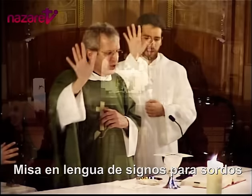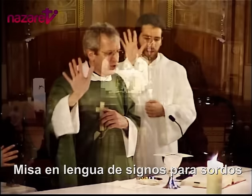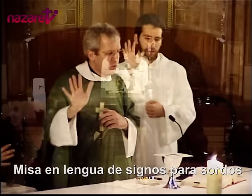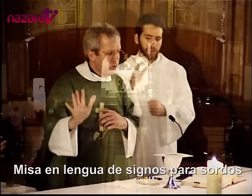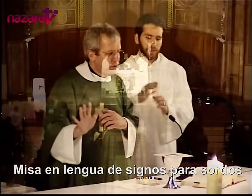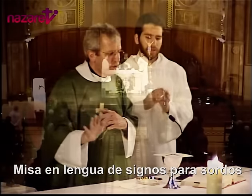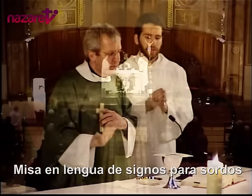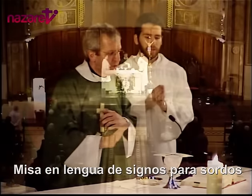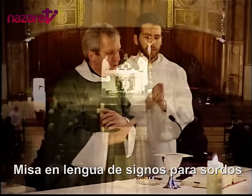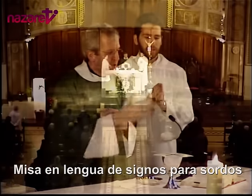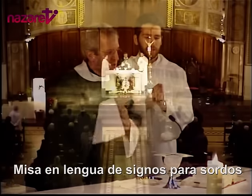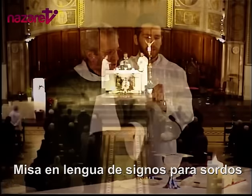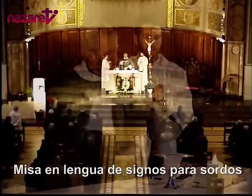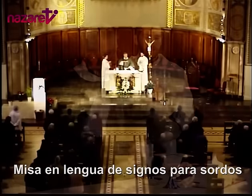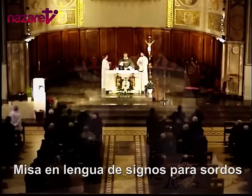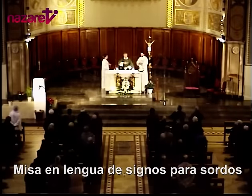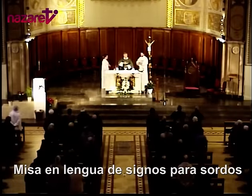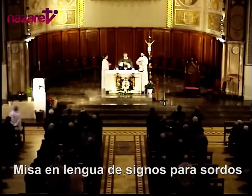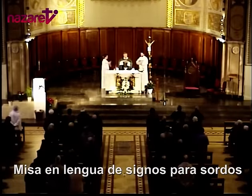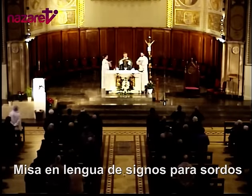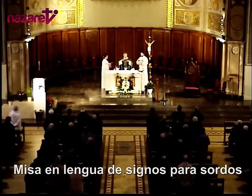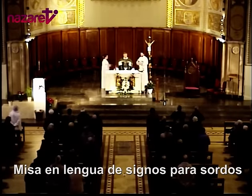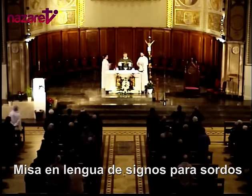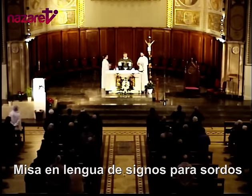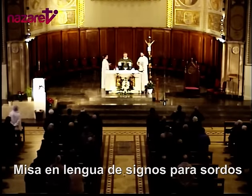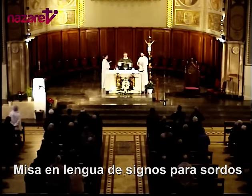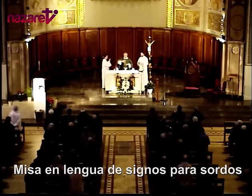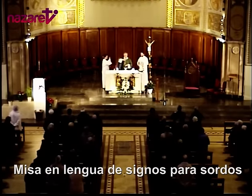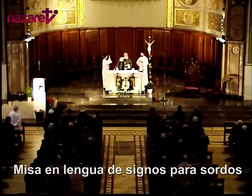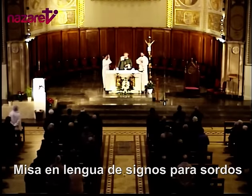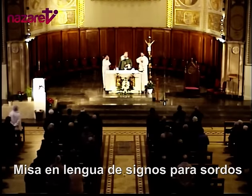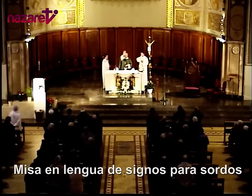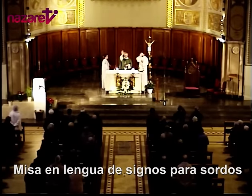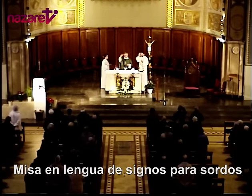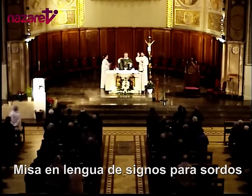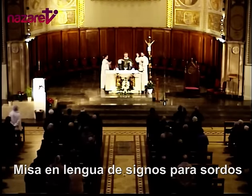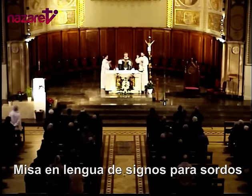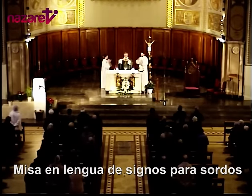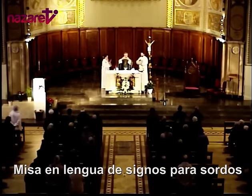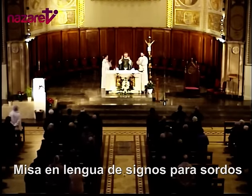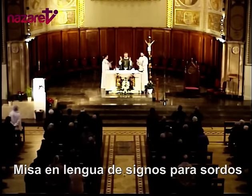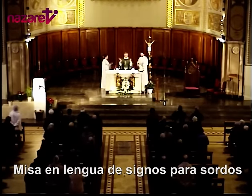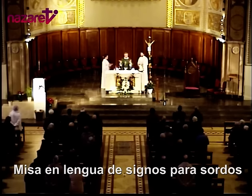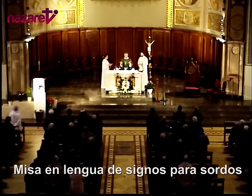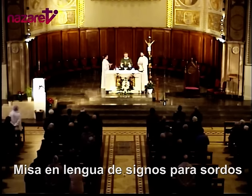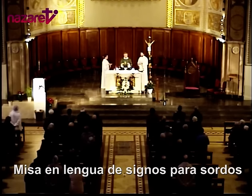del universo, llenos están el cielo y